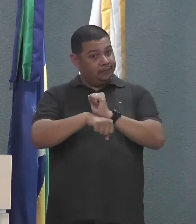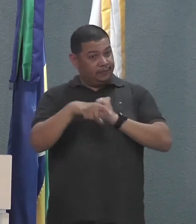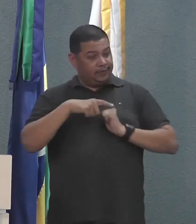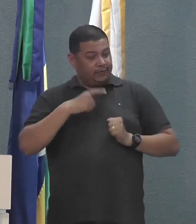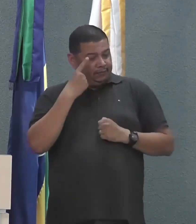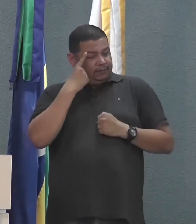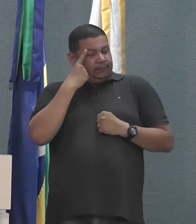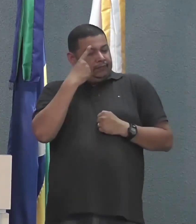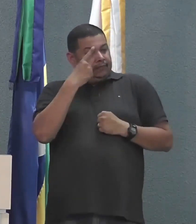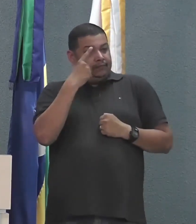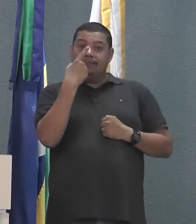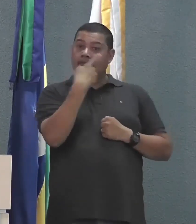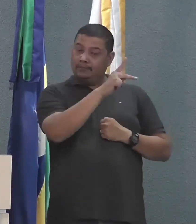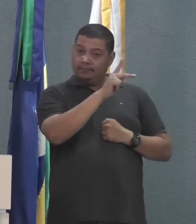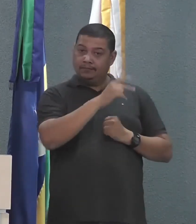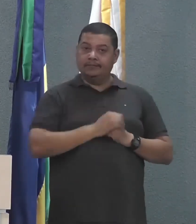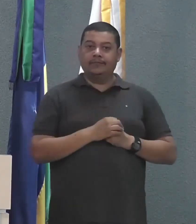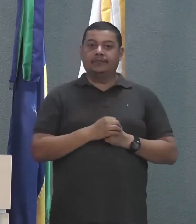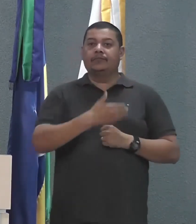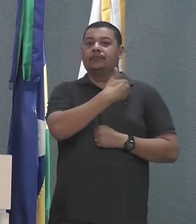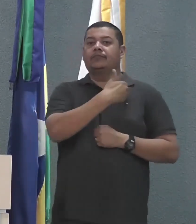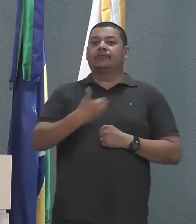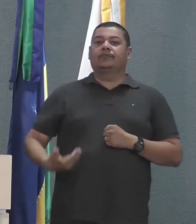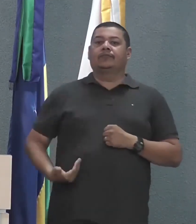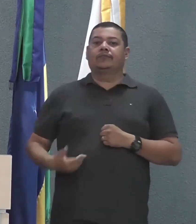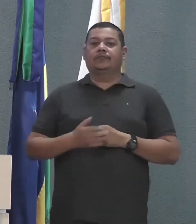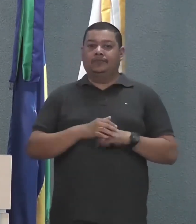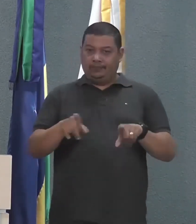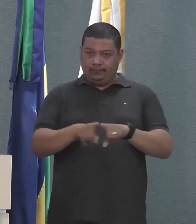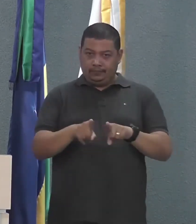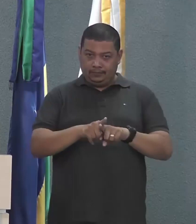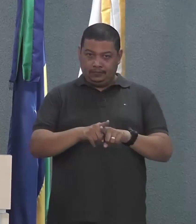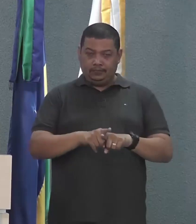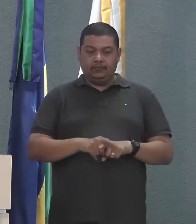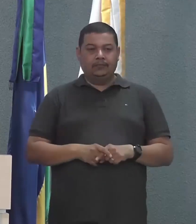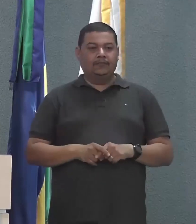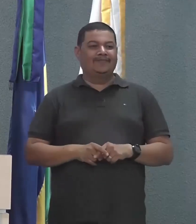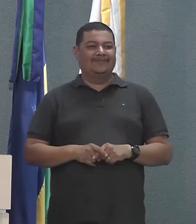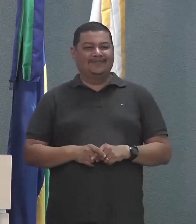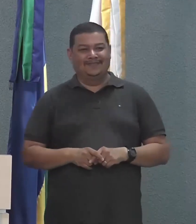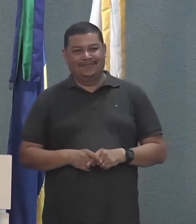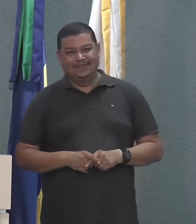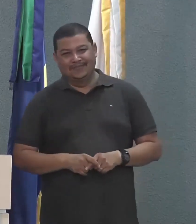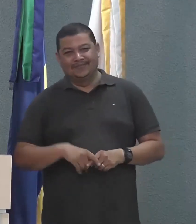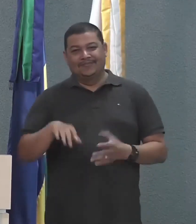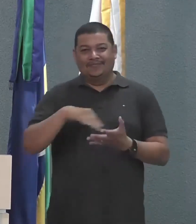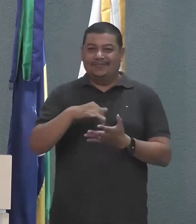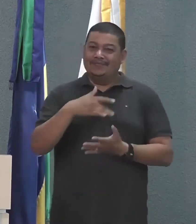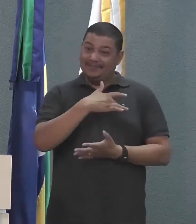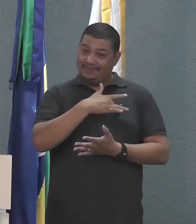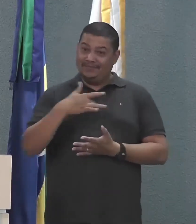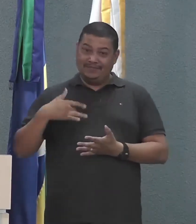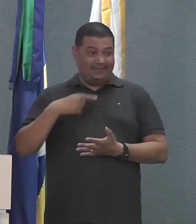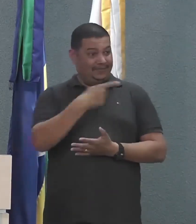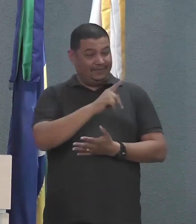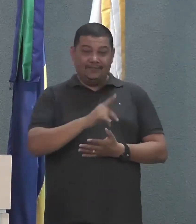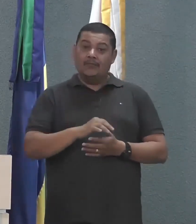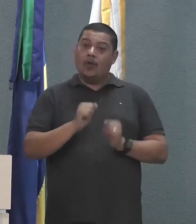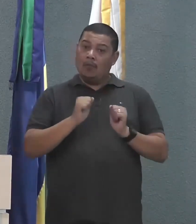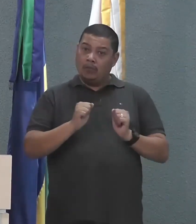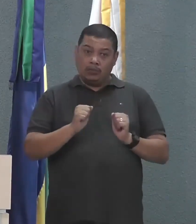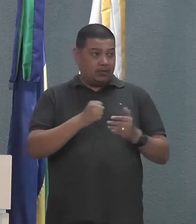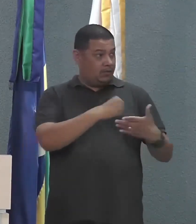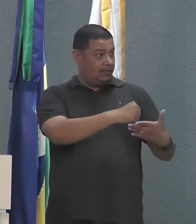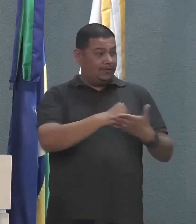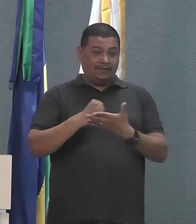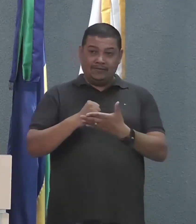consciência do governador e do Fernando Mínimo para que ele possa fazer alguma coisa em